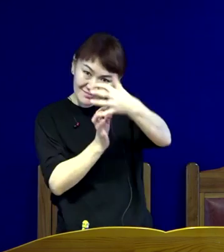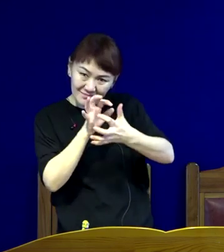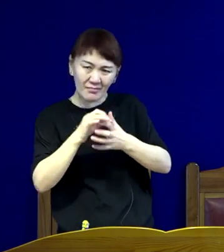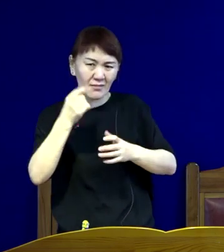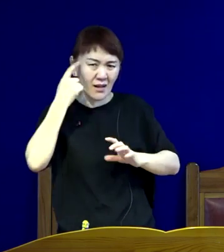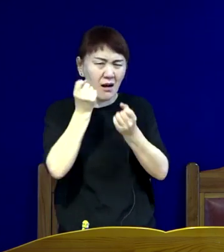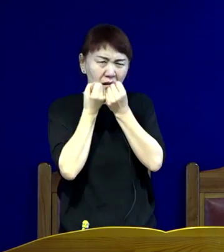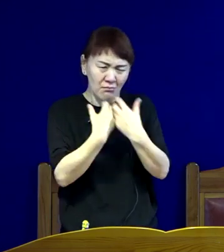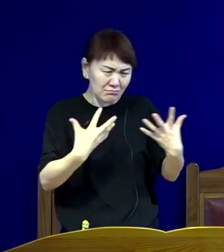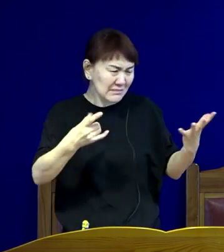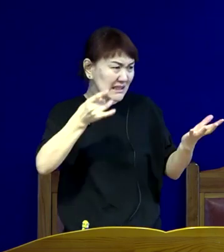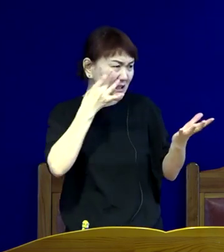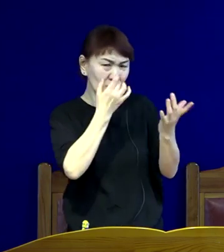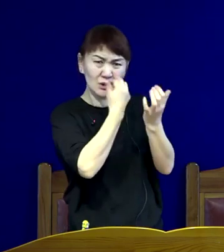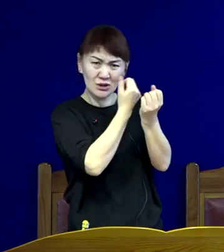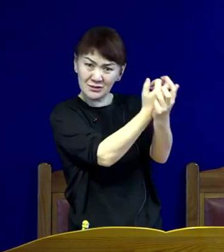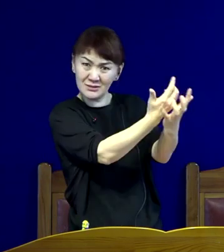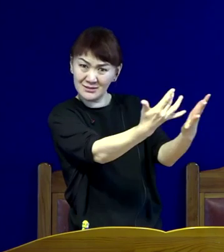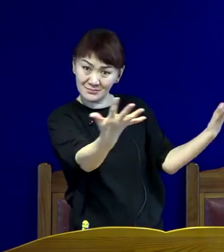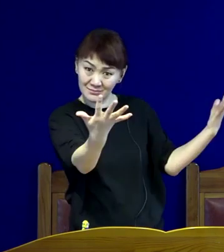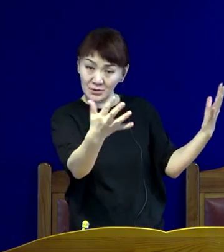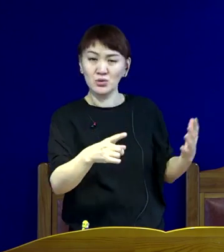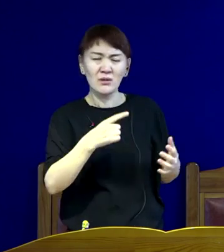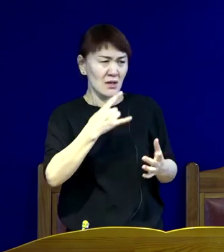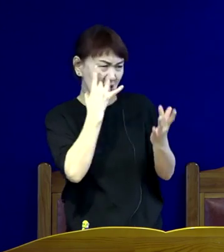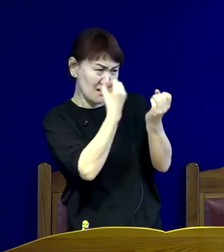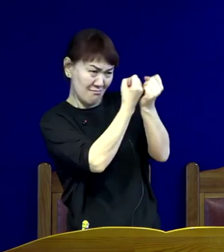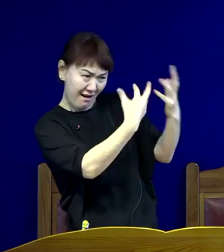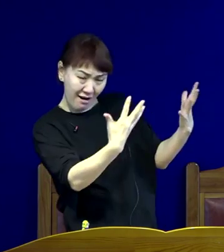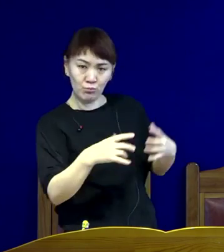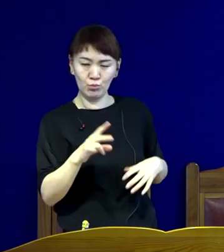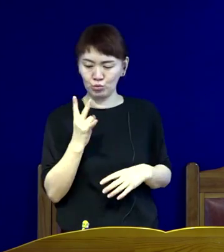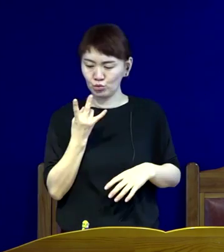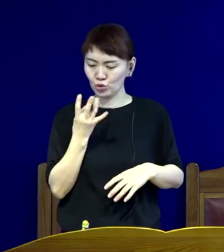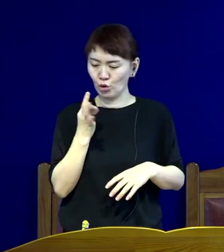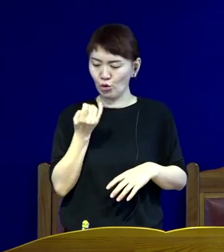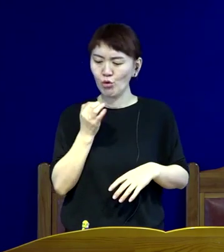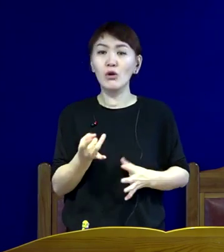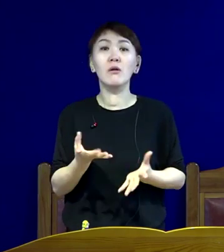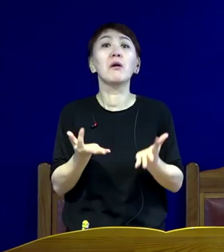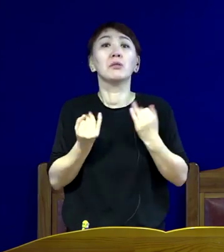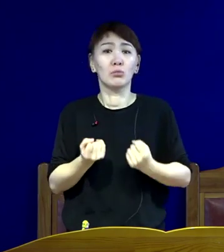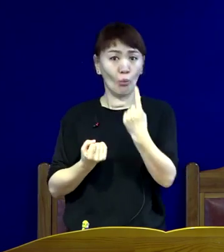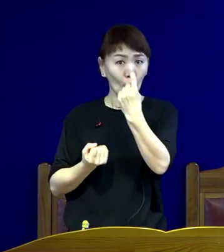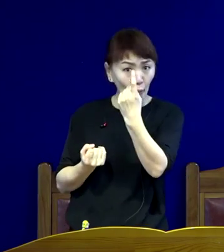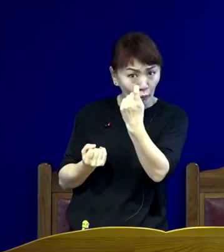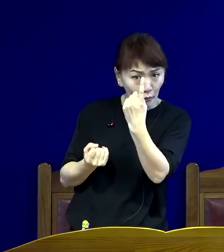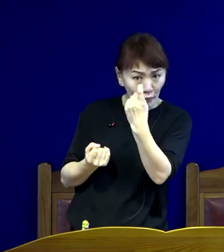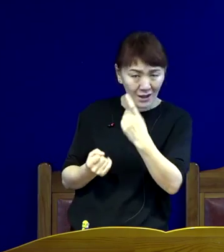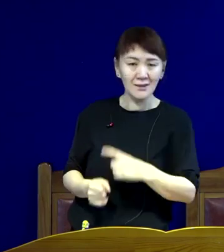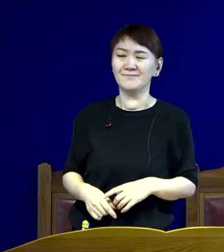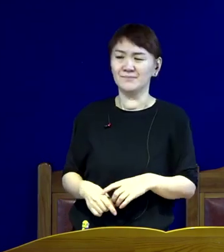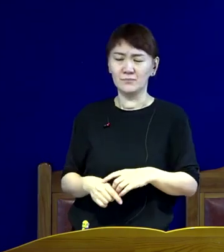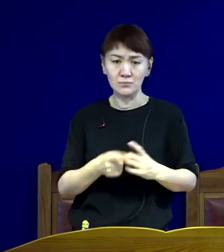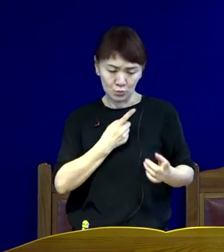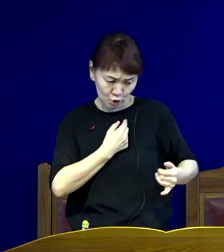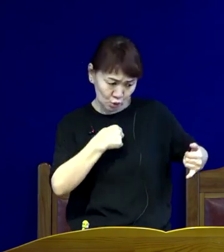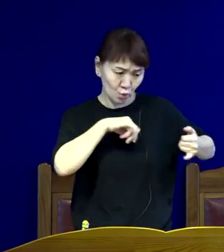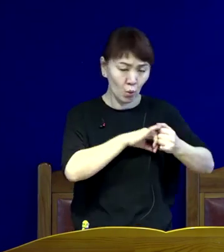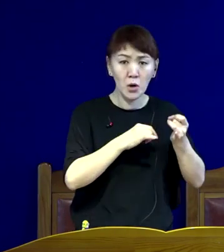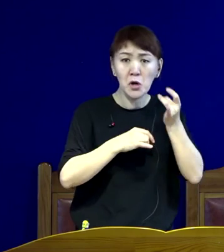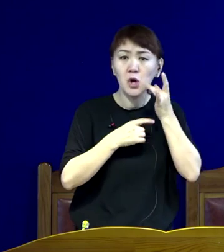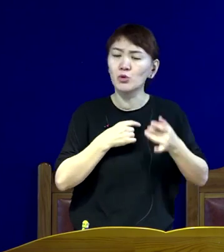олон эрэгтэй хүн байгаа ч нөхөр гэх юм бол ганцхан хүн байна. Энэ дэлхийд маш олон эмэгтэй байгаа боловч ихнэр гэх юм бол ганц